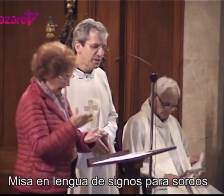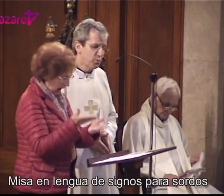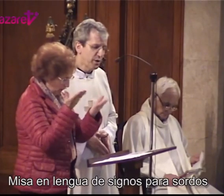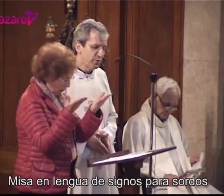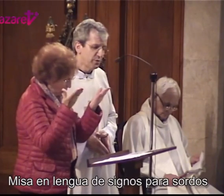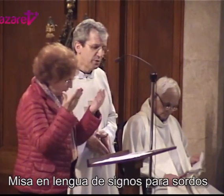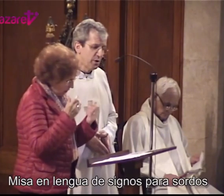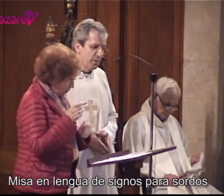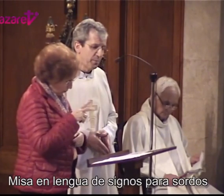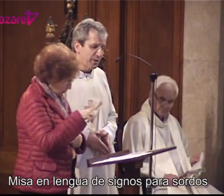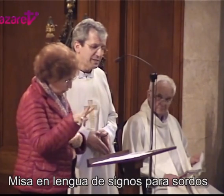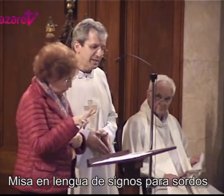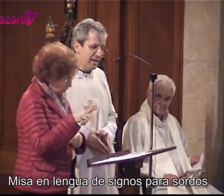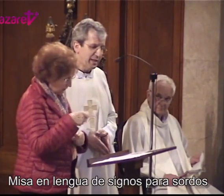bueno, porque es eterna.